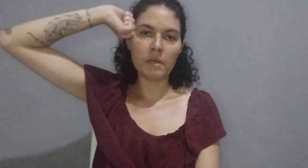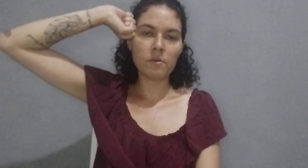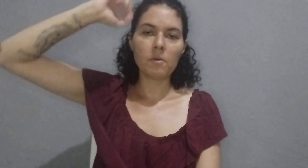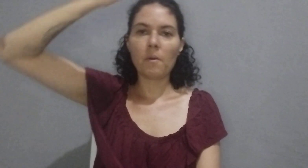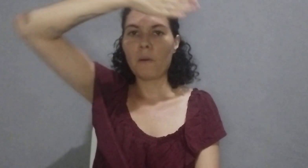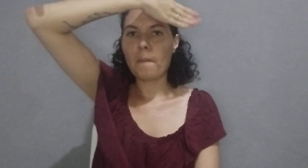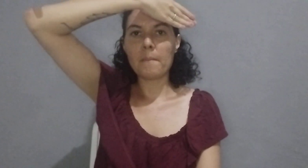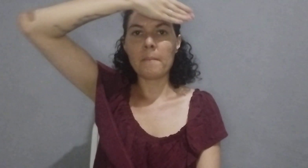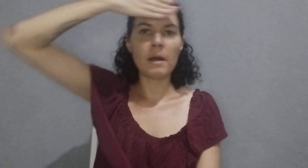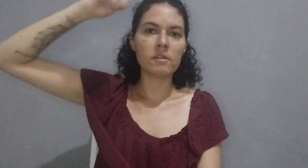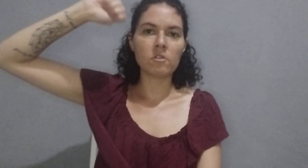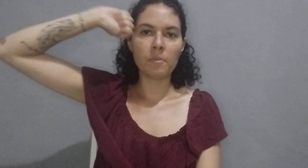Bartolomeu. Bartolomeu.